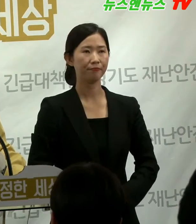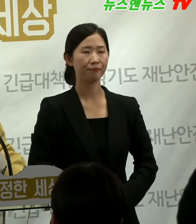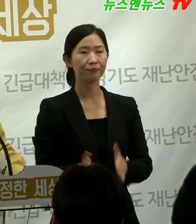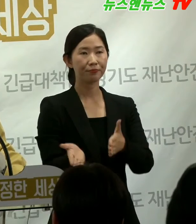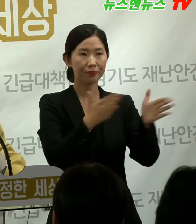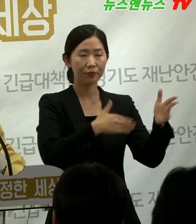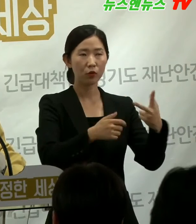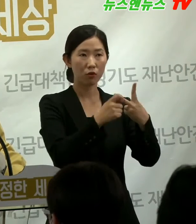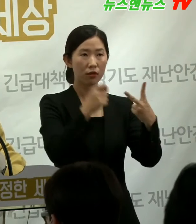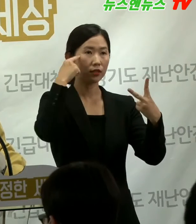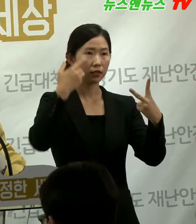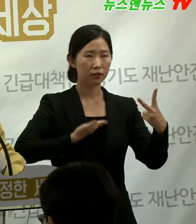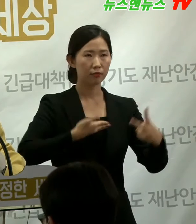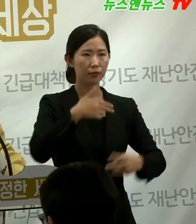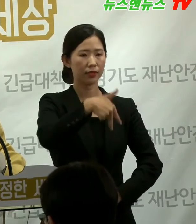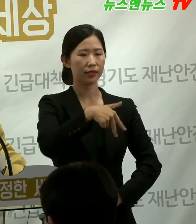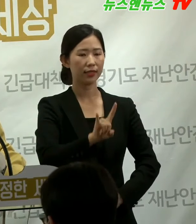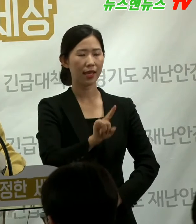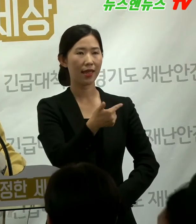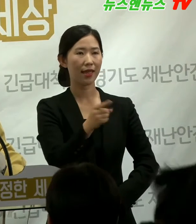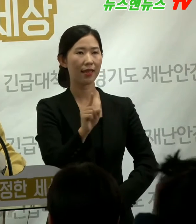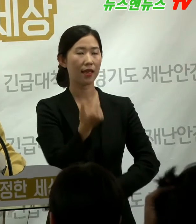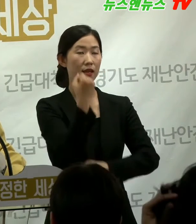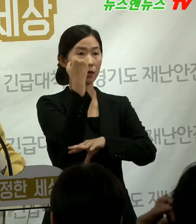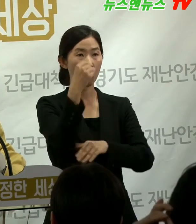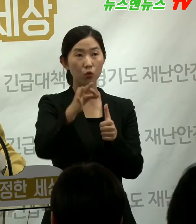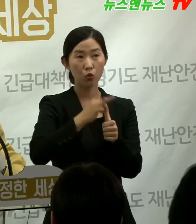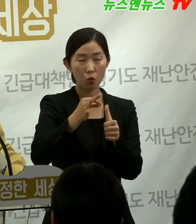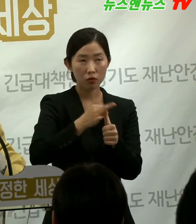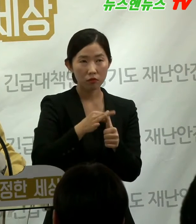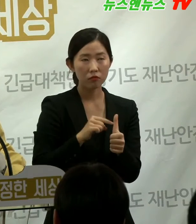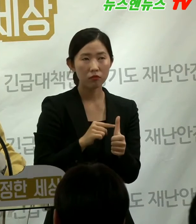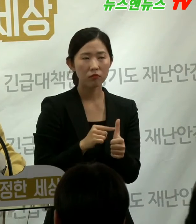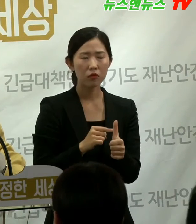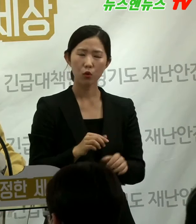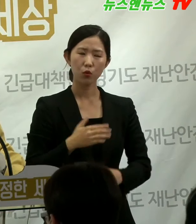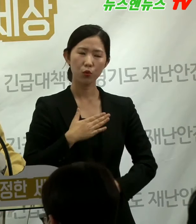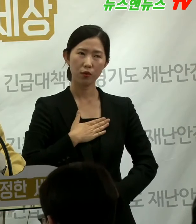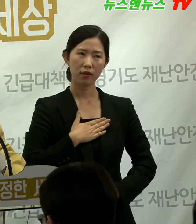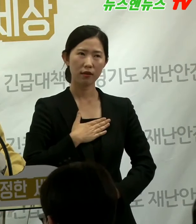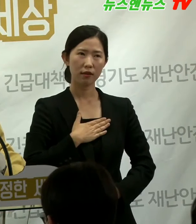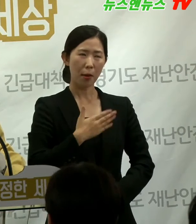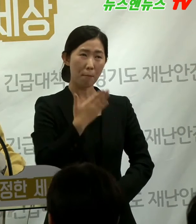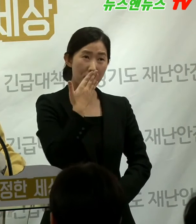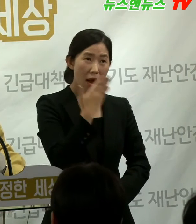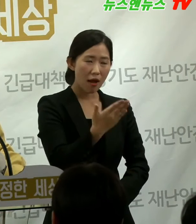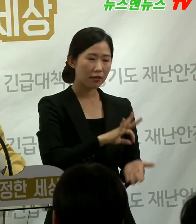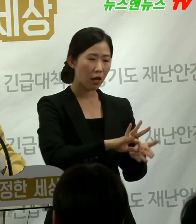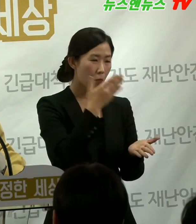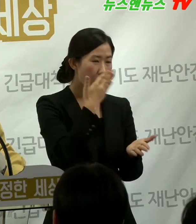재난기본소득 문제는 저희가 가용 가능한 모든 자원을 다